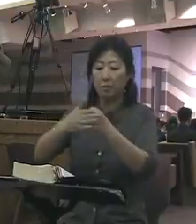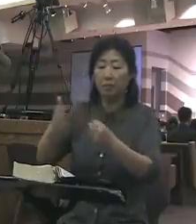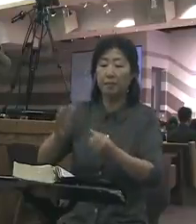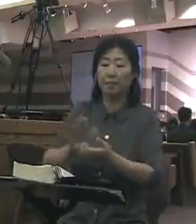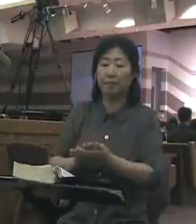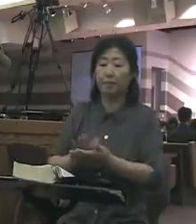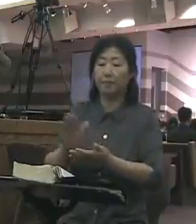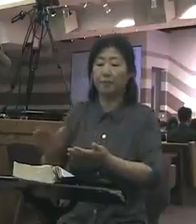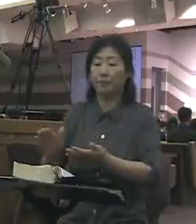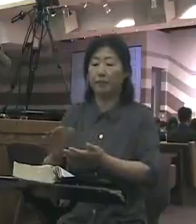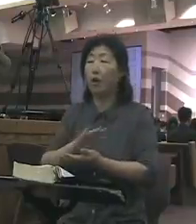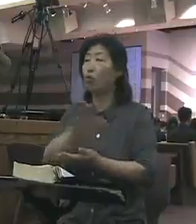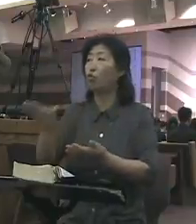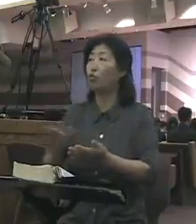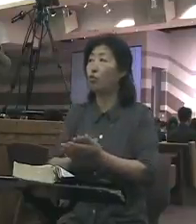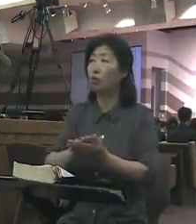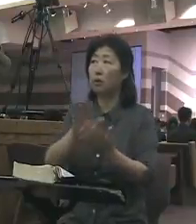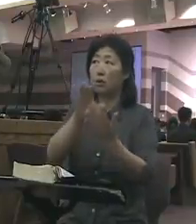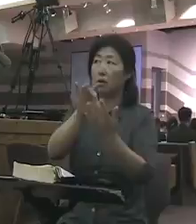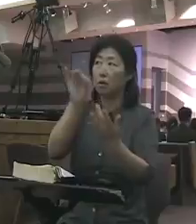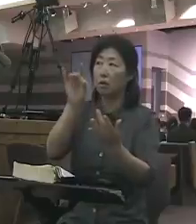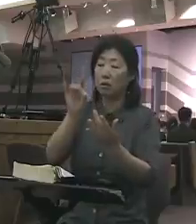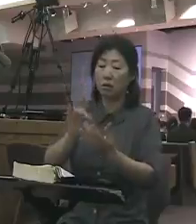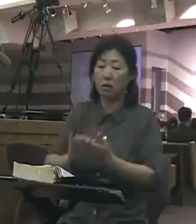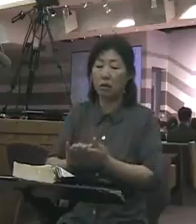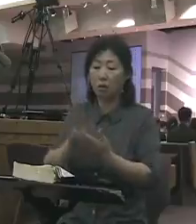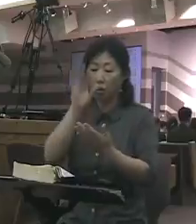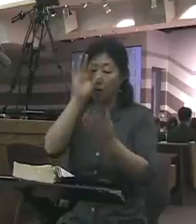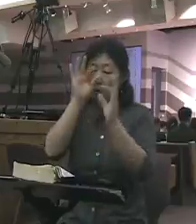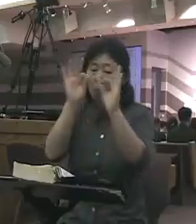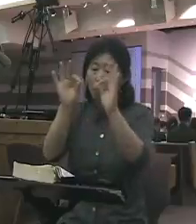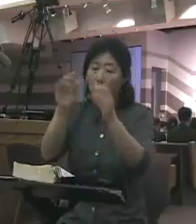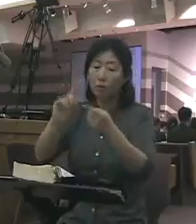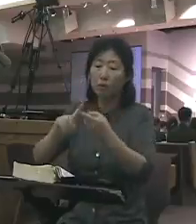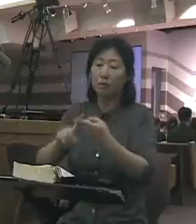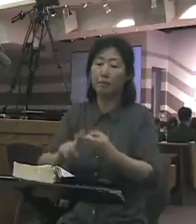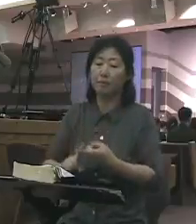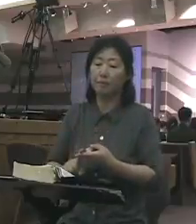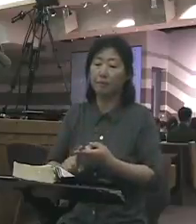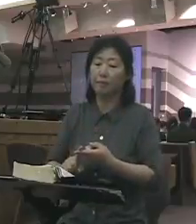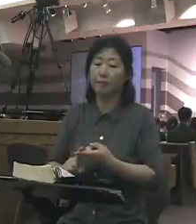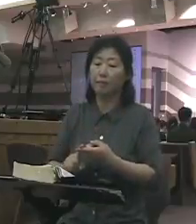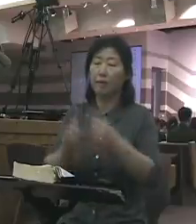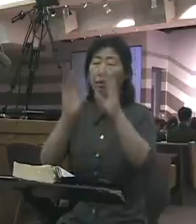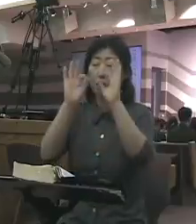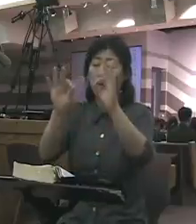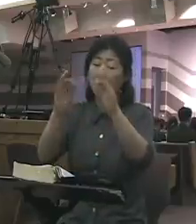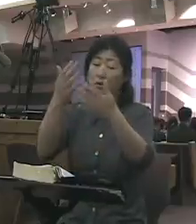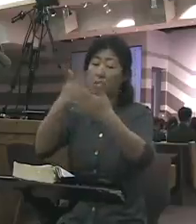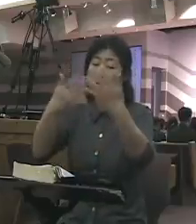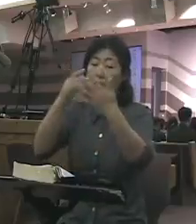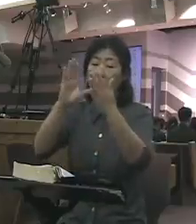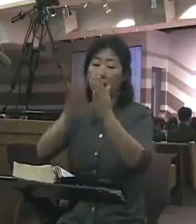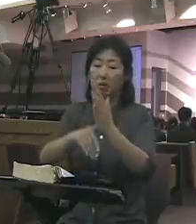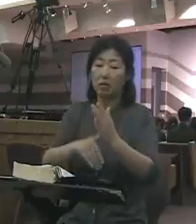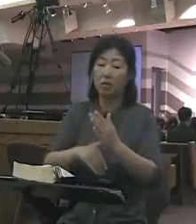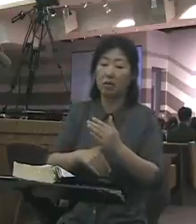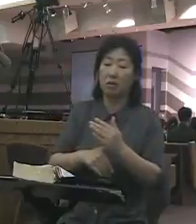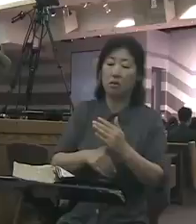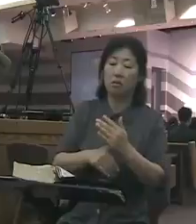여러분, 우리의 선택은 보는 대로 하거든요. 근데 보는 것이 흐려졌을 때 흐려진 것을 선택할 수밖에